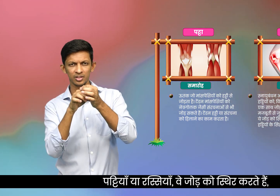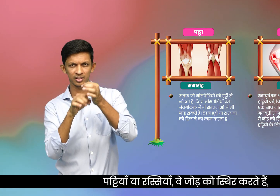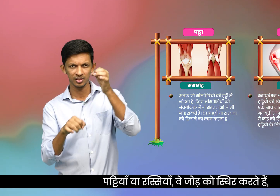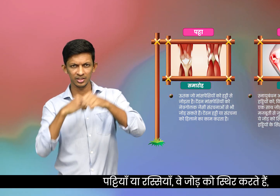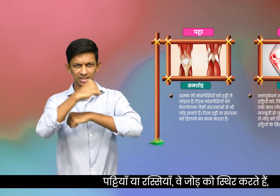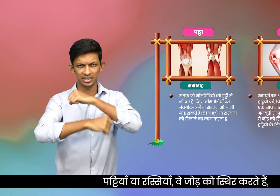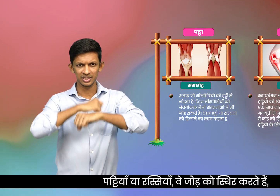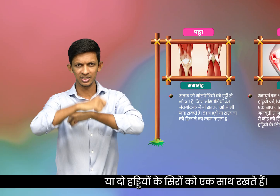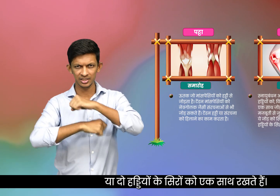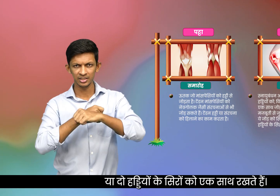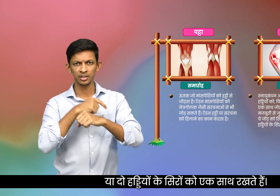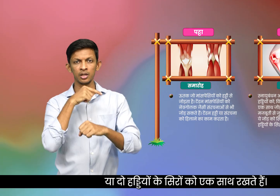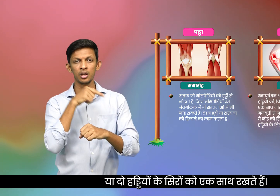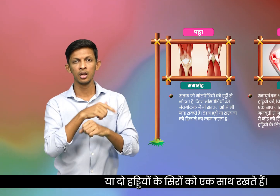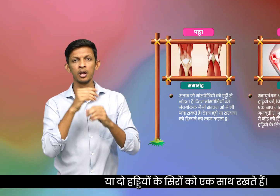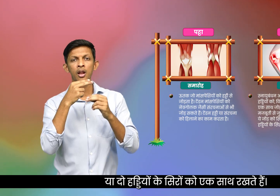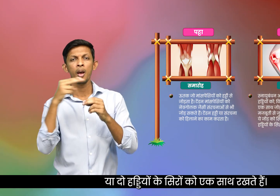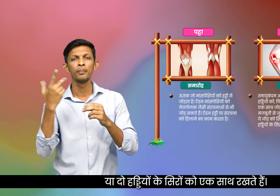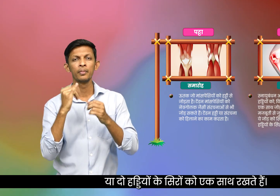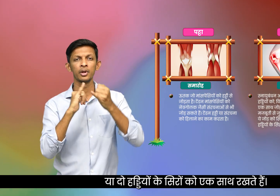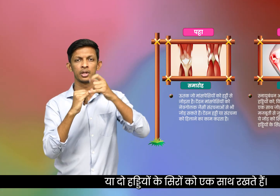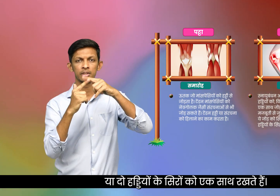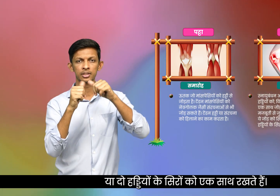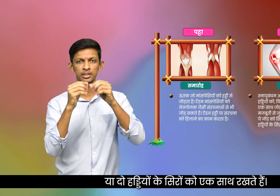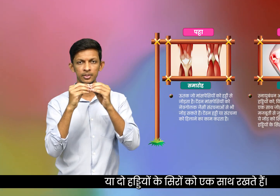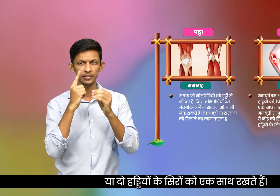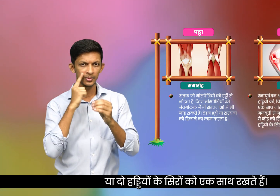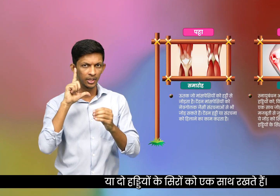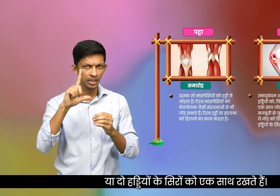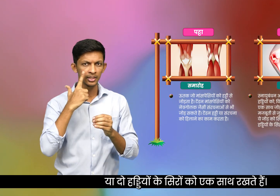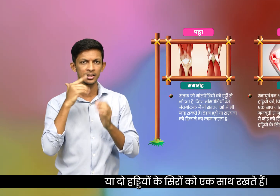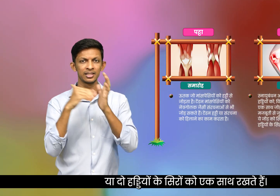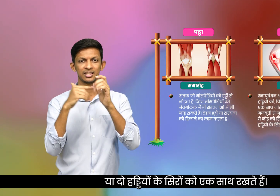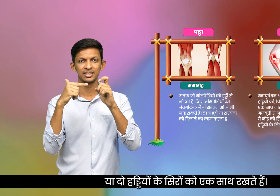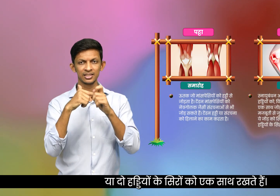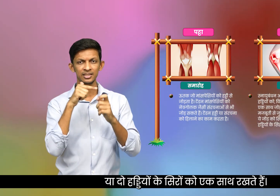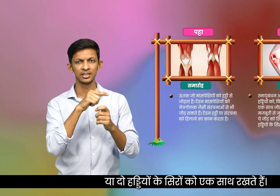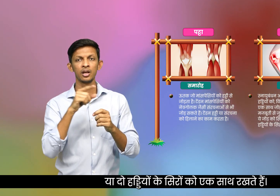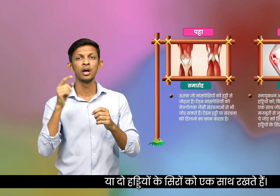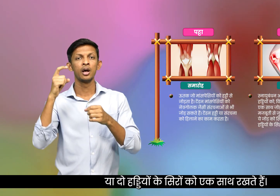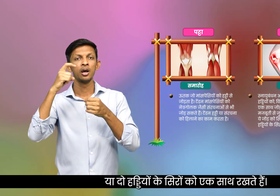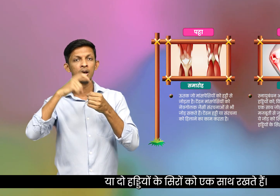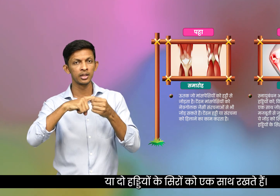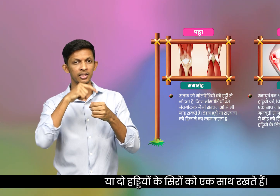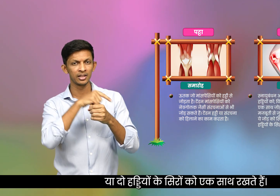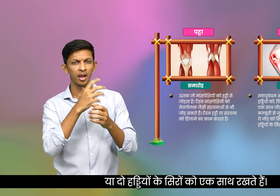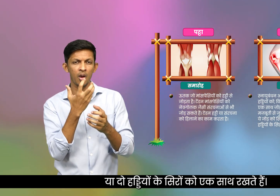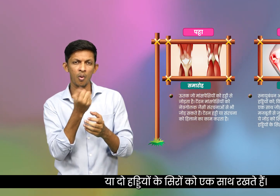स्थित करते हैं या दो हड्डियों के सिरों को एक साथ रखते हैं।